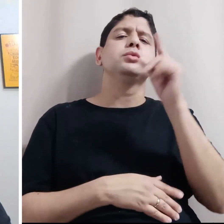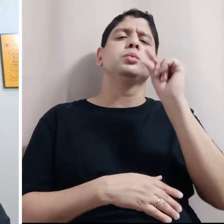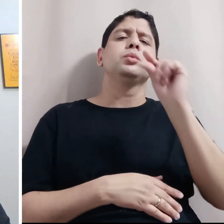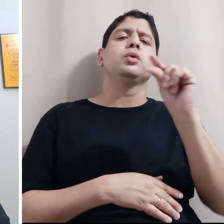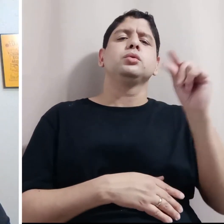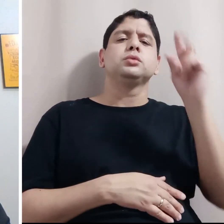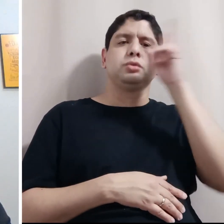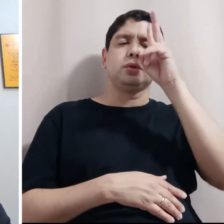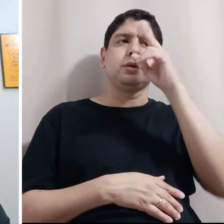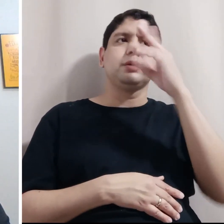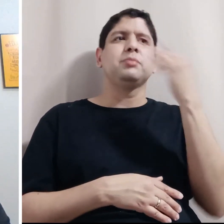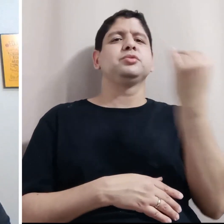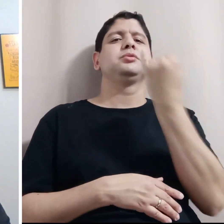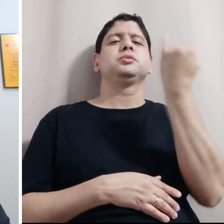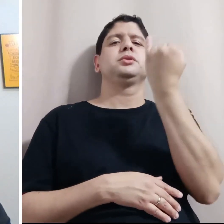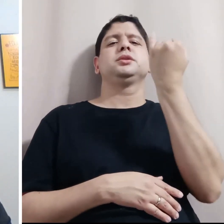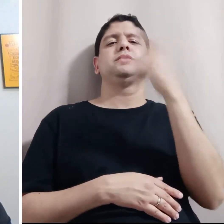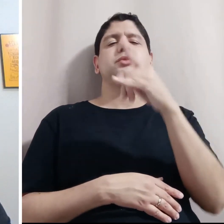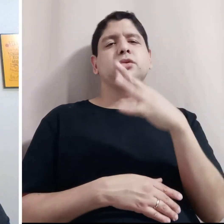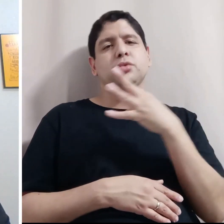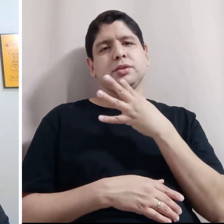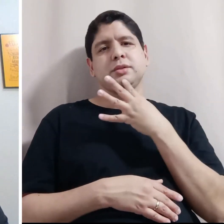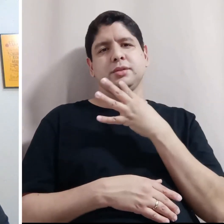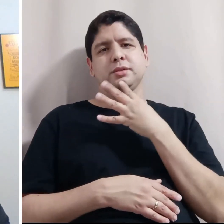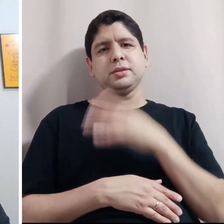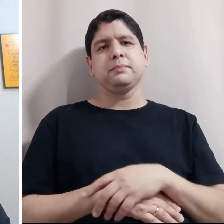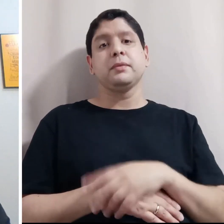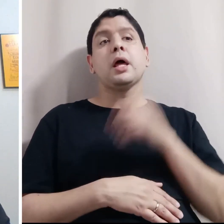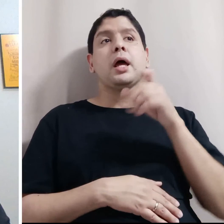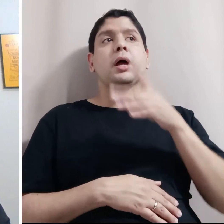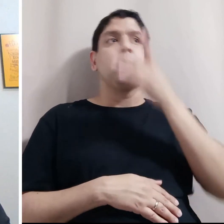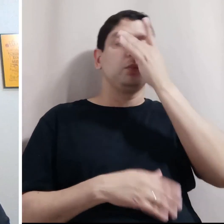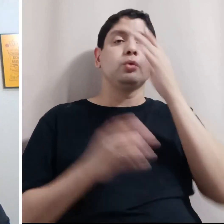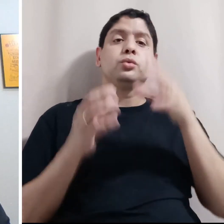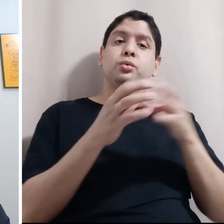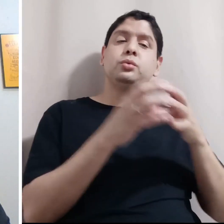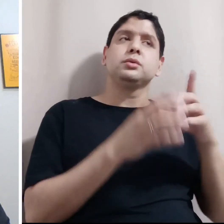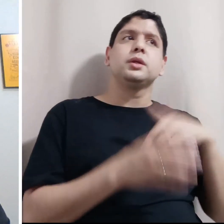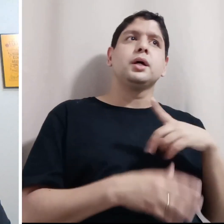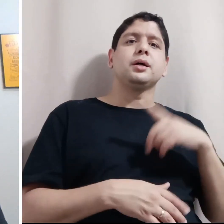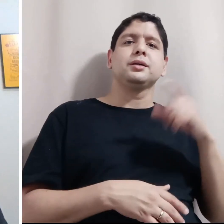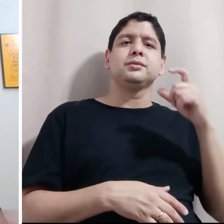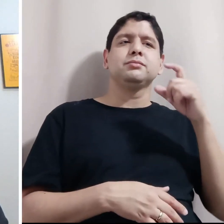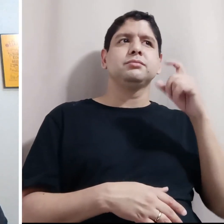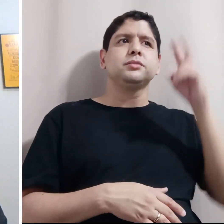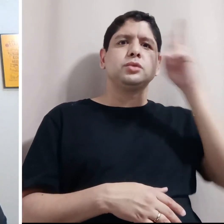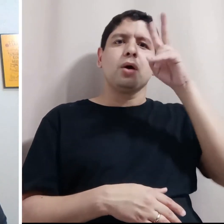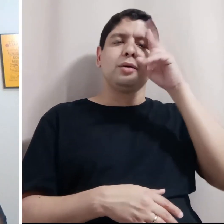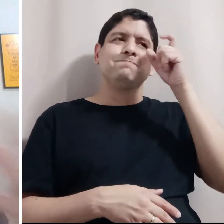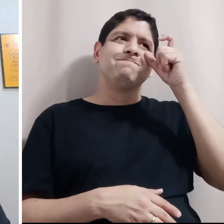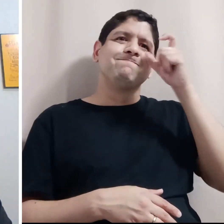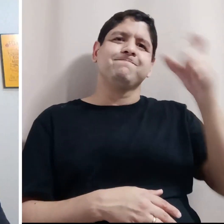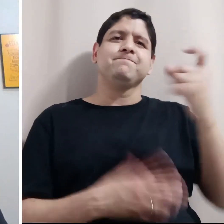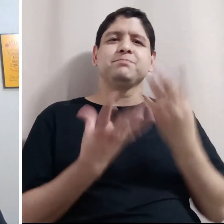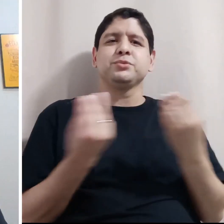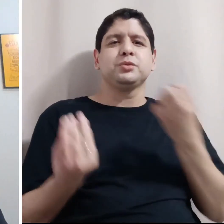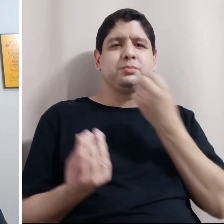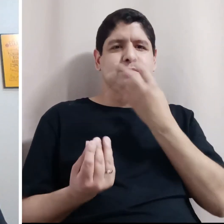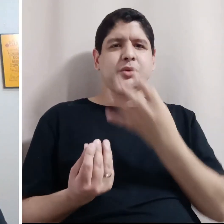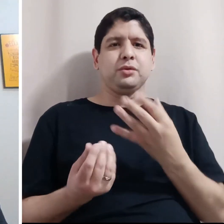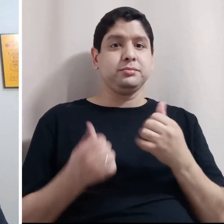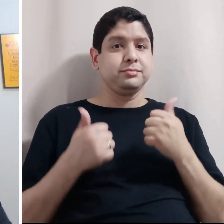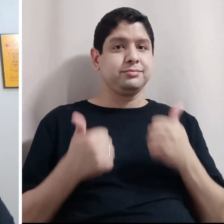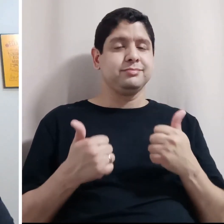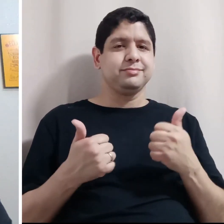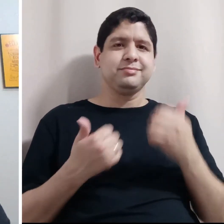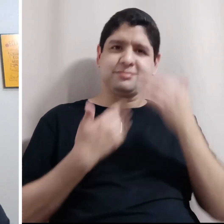vocês conhecerem um pouco mais desses povos que vale a pena, né, são povos assim que têm uma história interessantíssima para